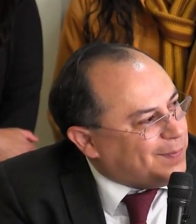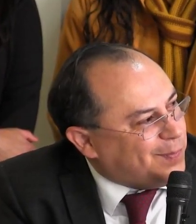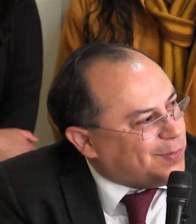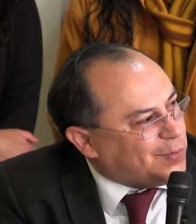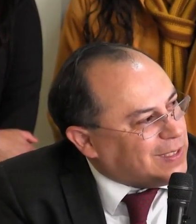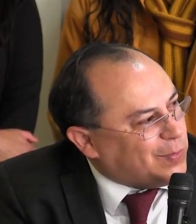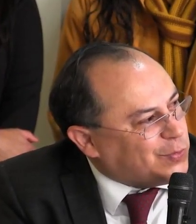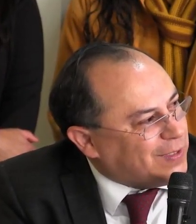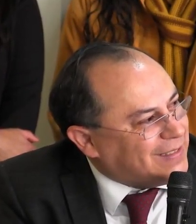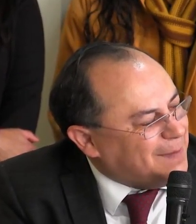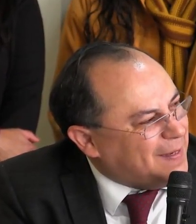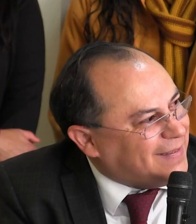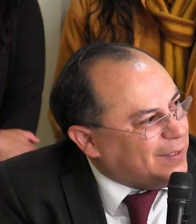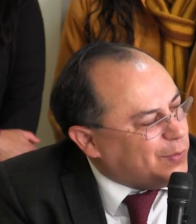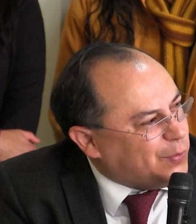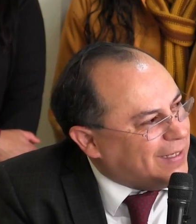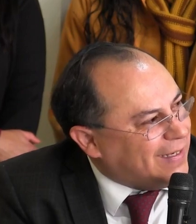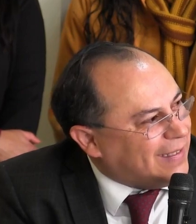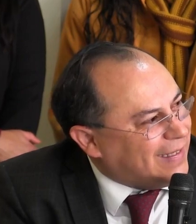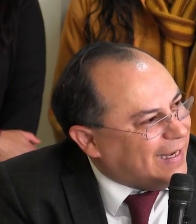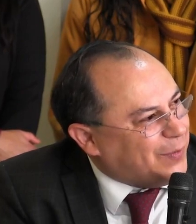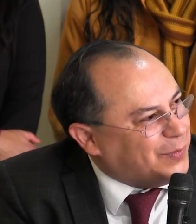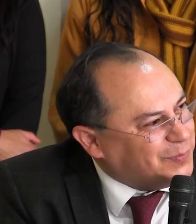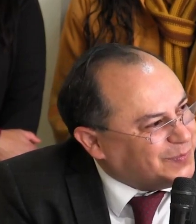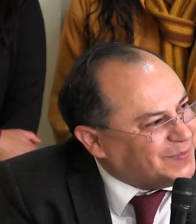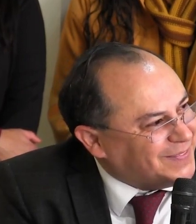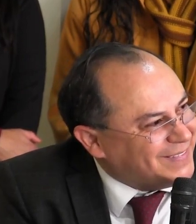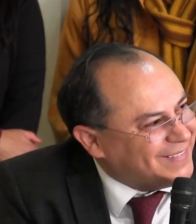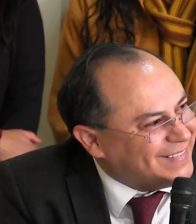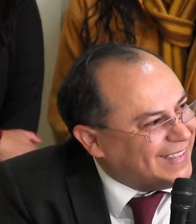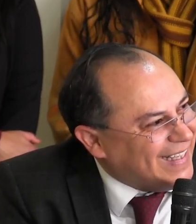entender por lo sabroso que es el platillo, creo que queda claro.